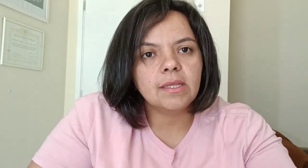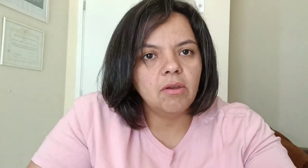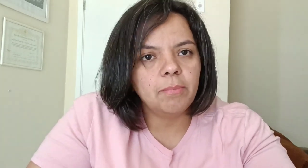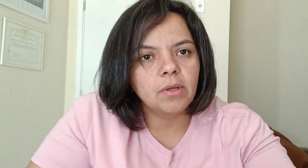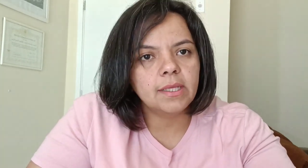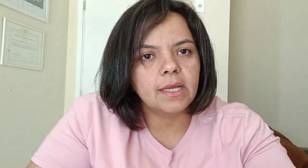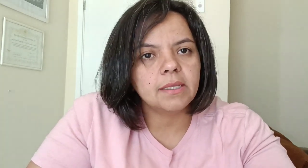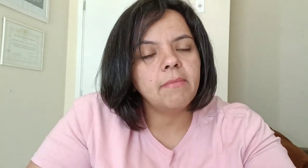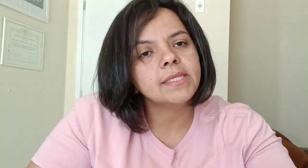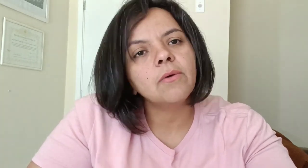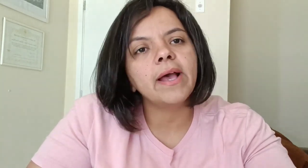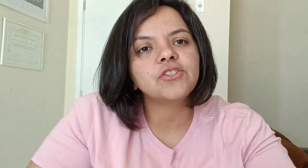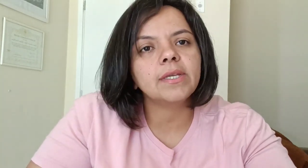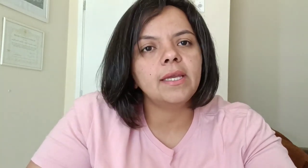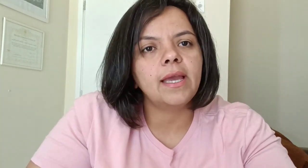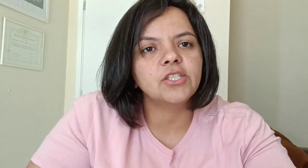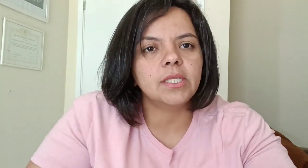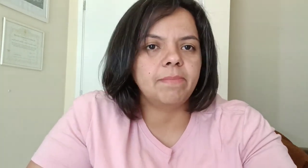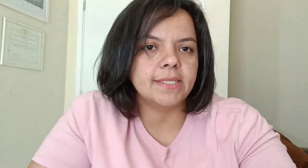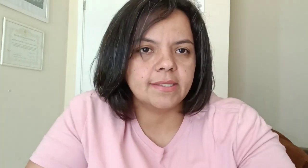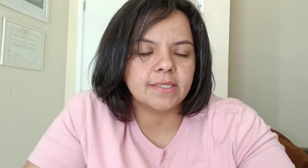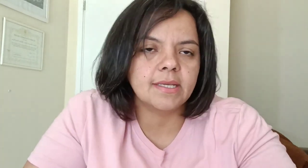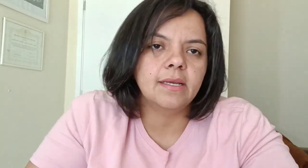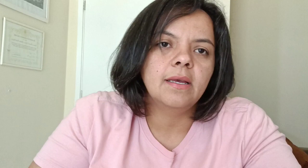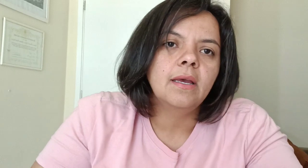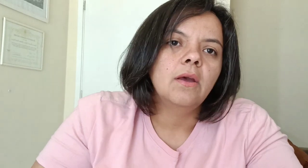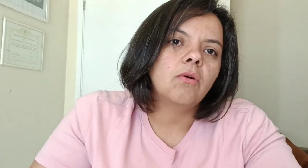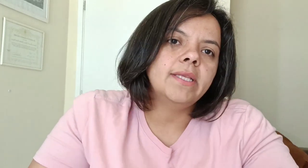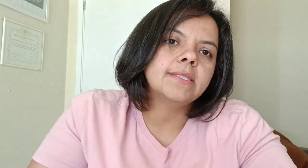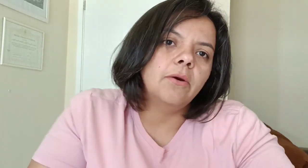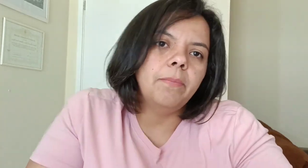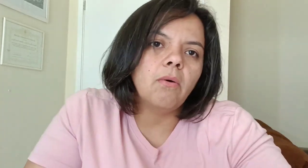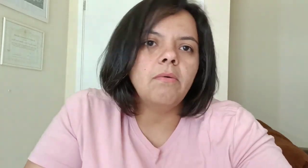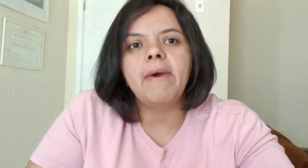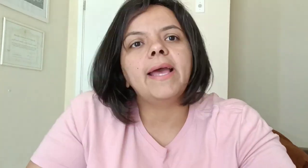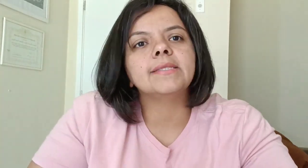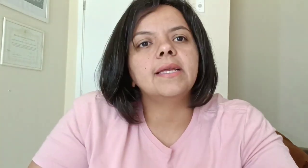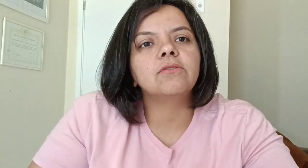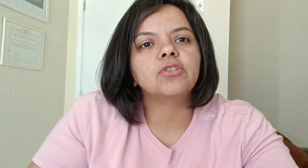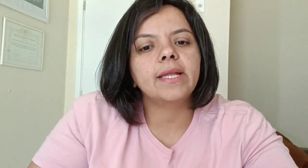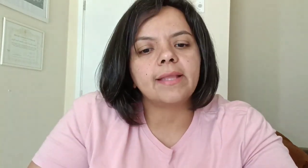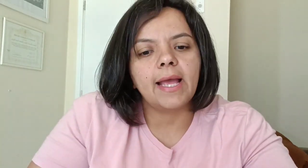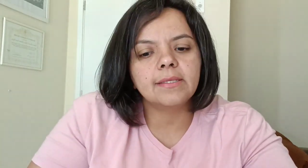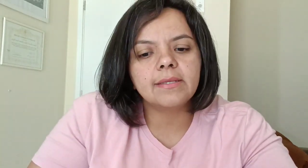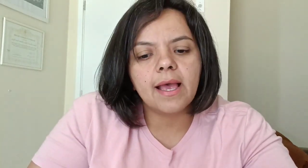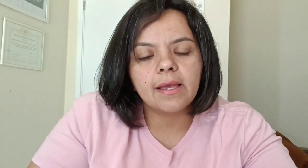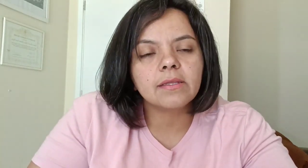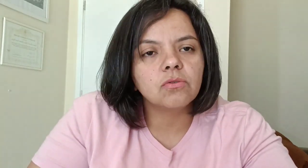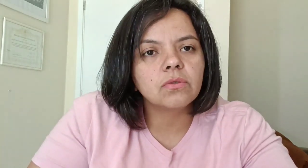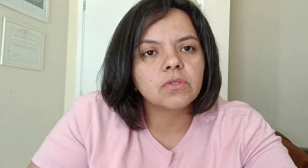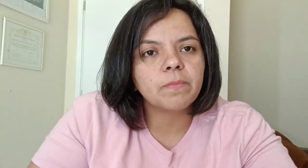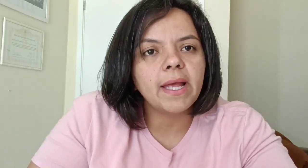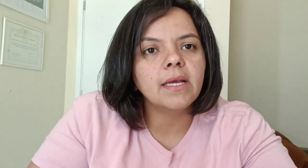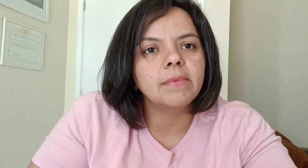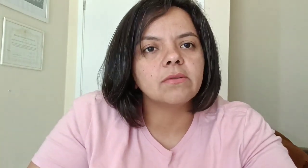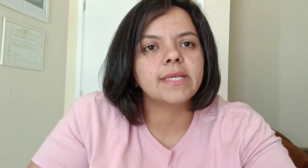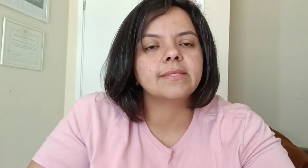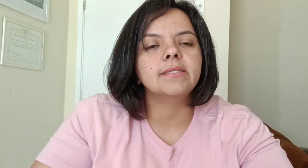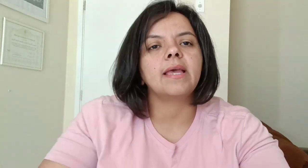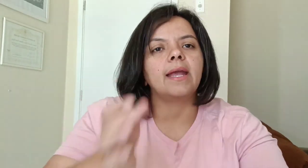tão importante, mas eu acho que a gente precisa conhecer um pouco mais, né, dos detalhes dos parâmetros, dessas